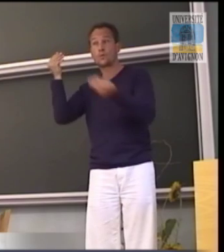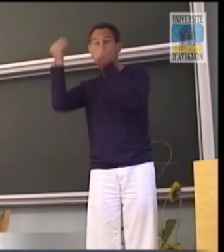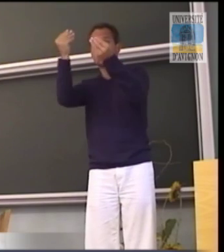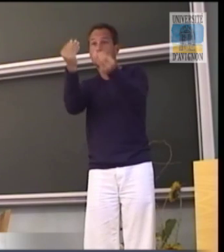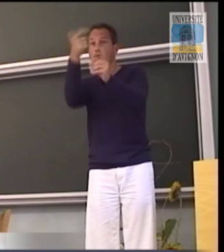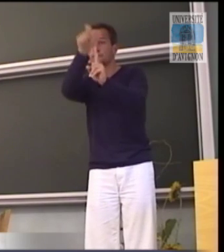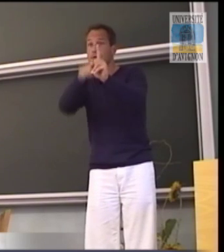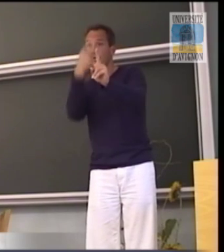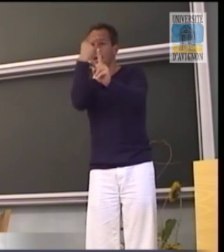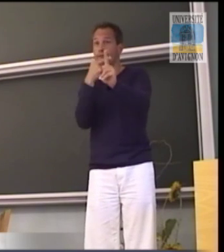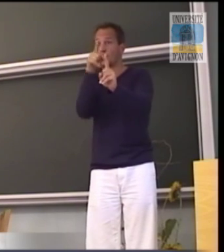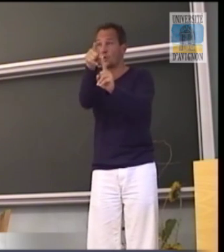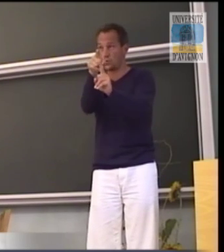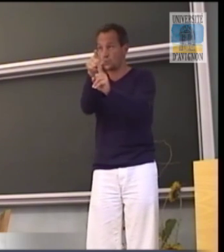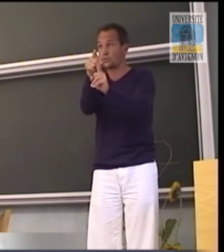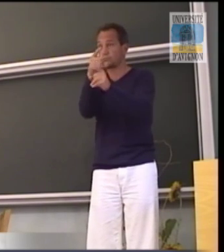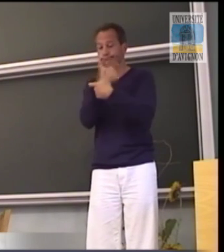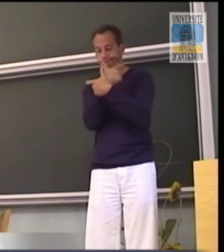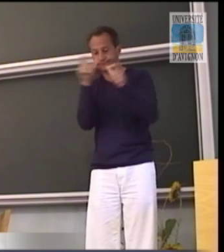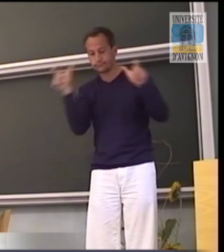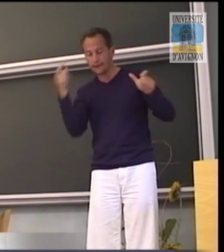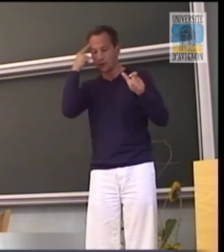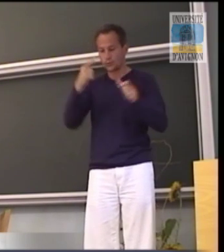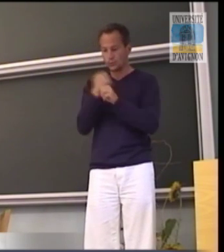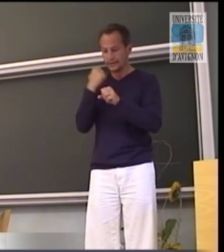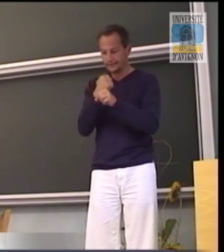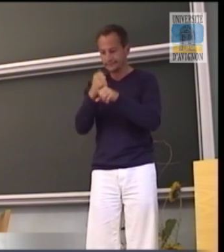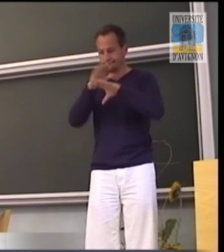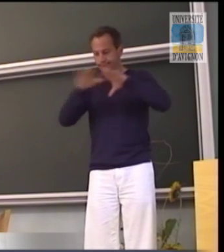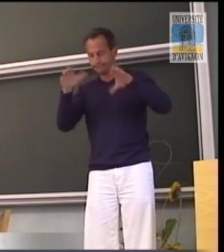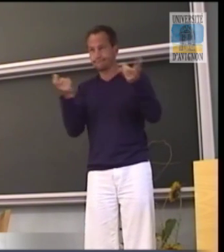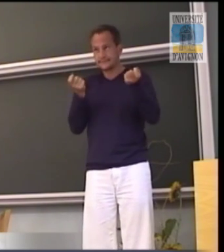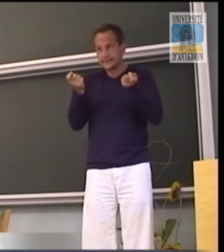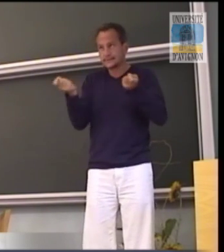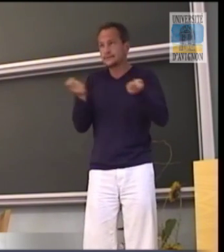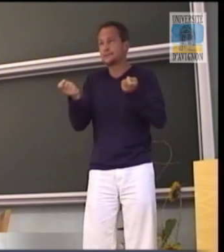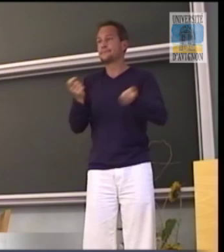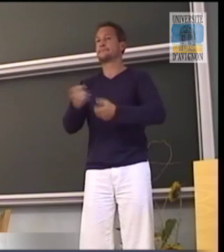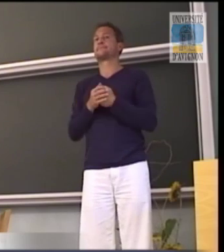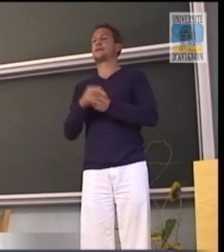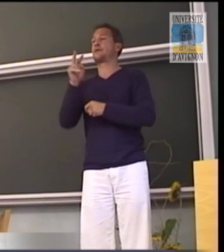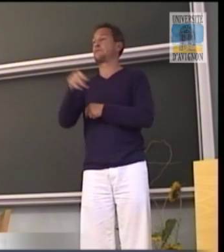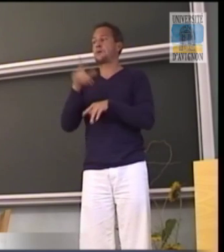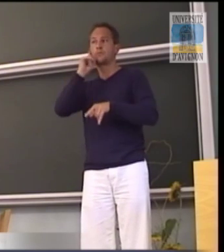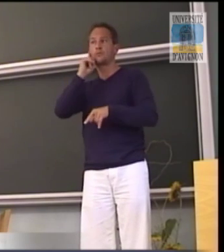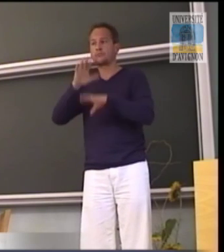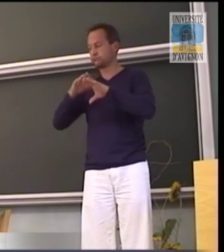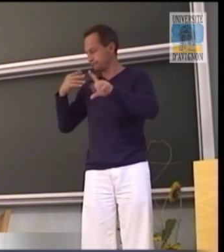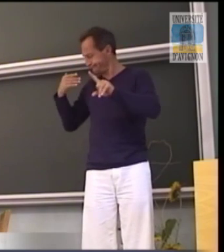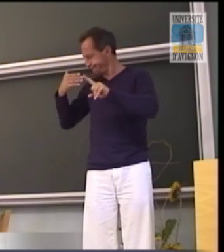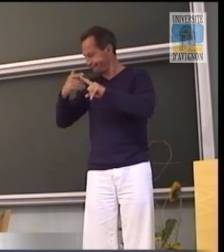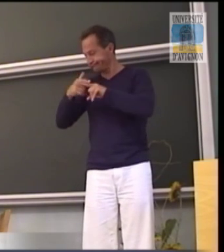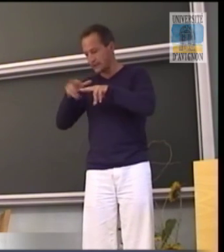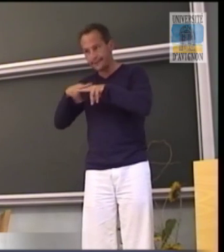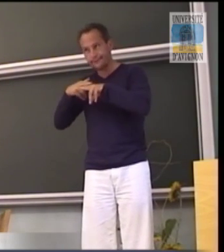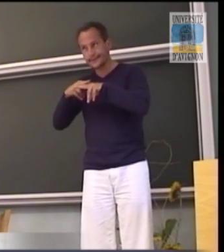visuels d'accéder à des outils pour pouvoir travailler des scènes. Car là aussi, on était confronté à une grande carence. Et puis progressivement, eh bien,